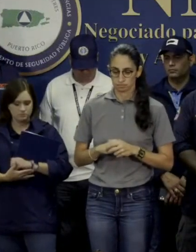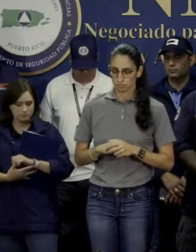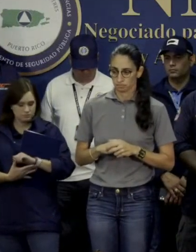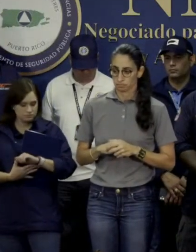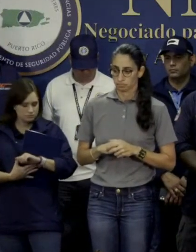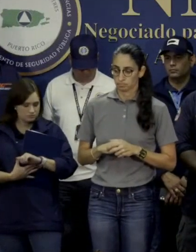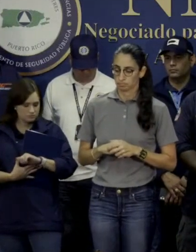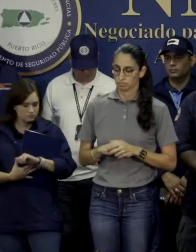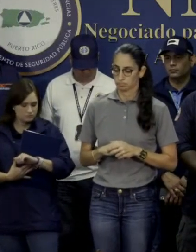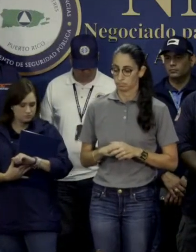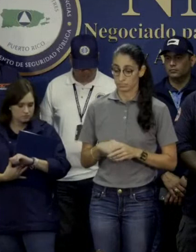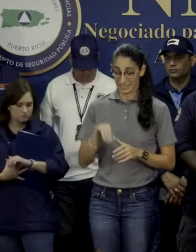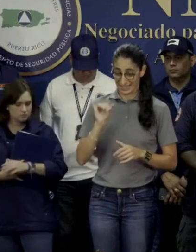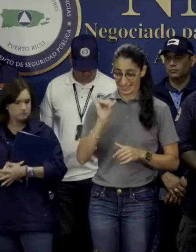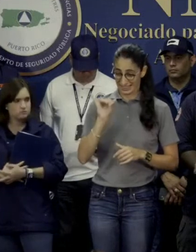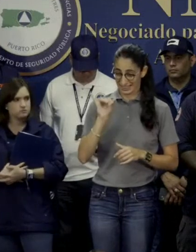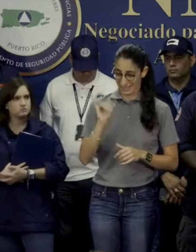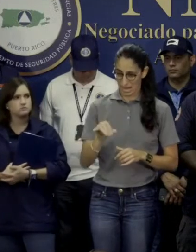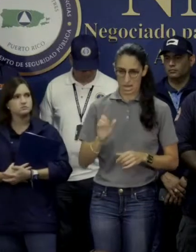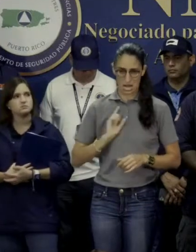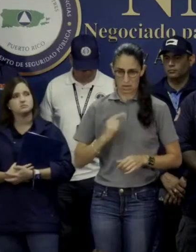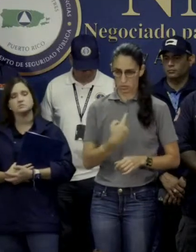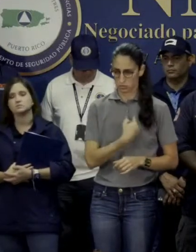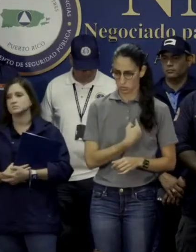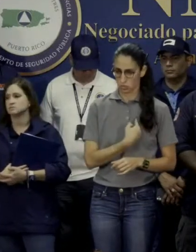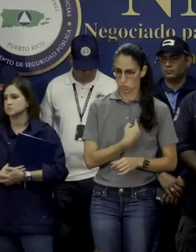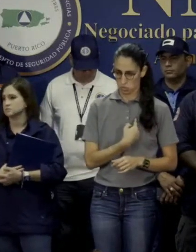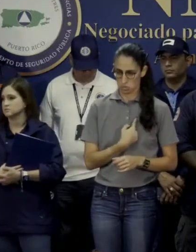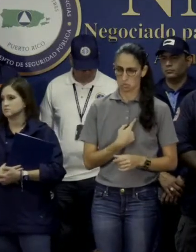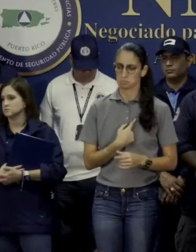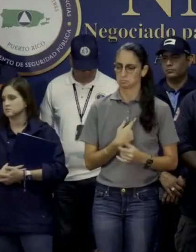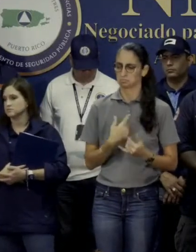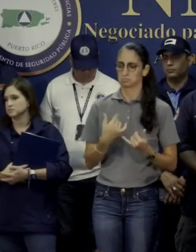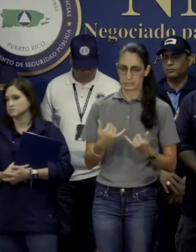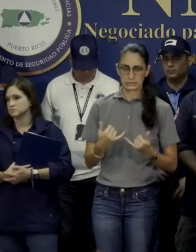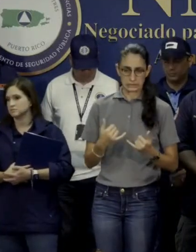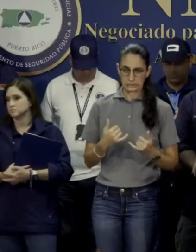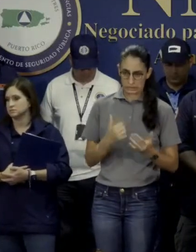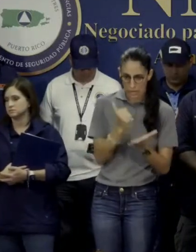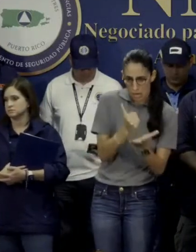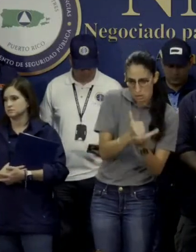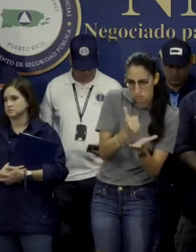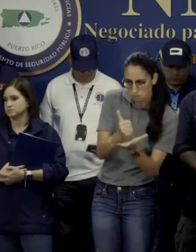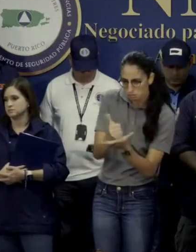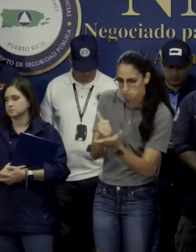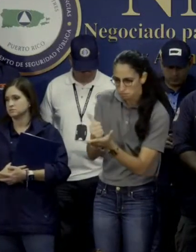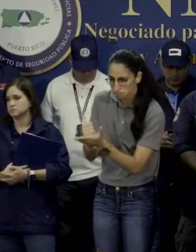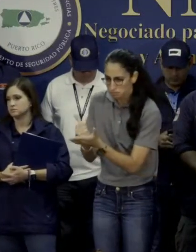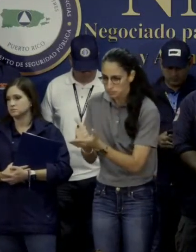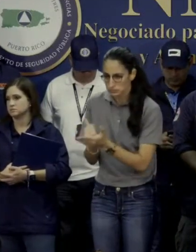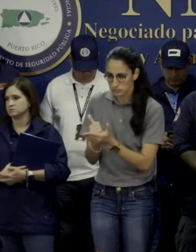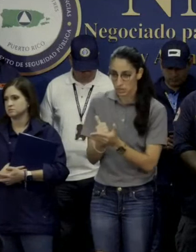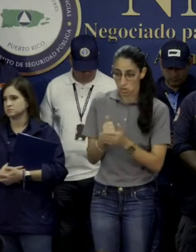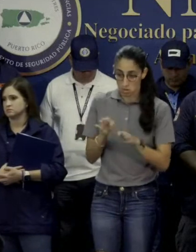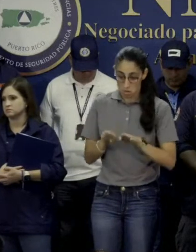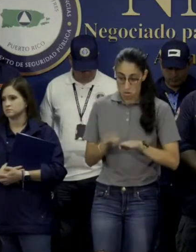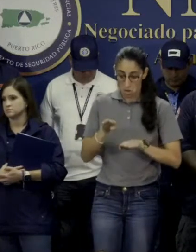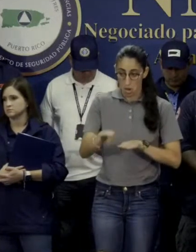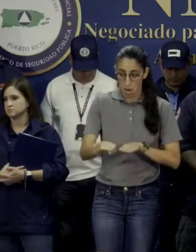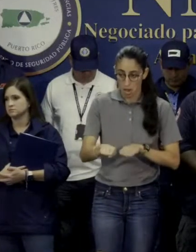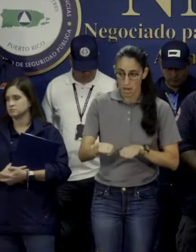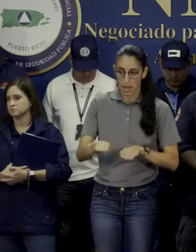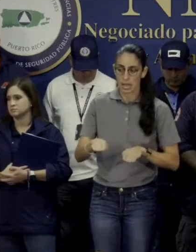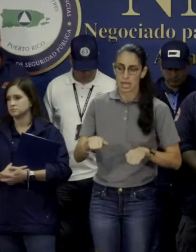event. We're basically responding at this point. The next step will be recovery. We're not there yet.